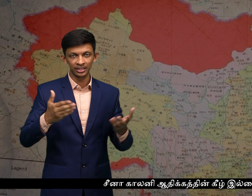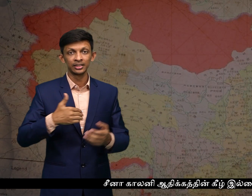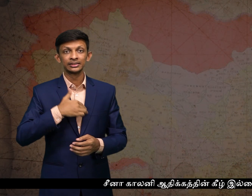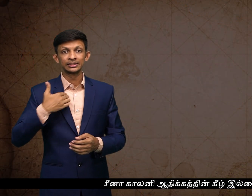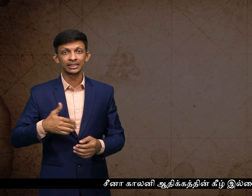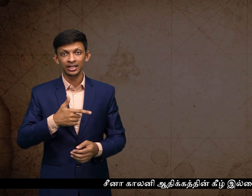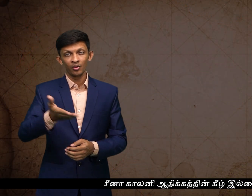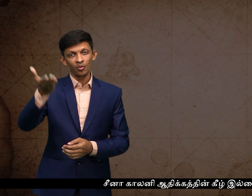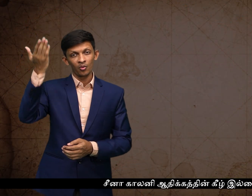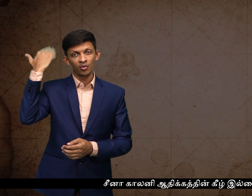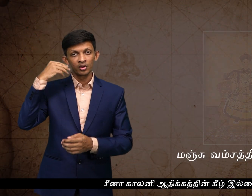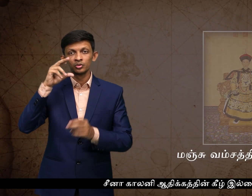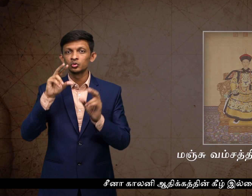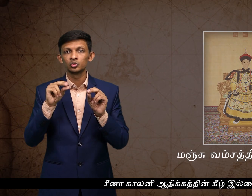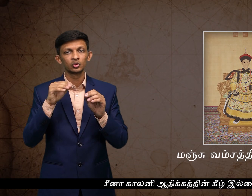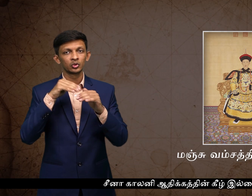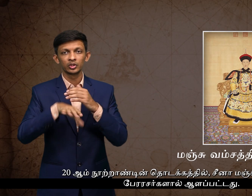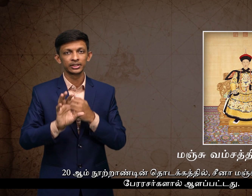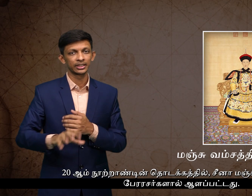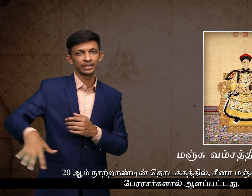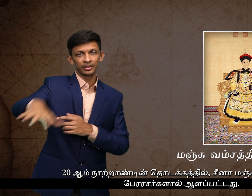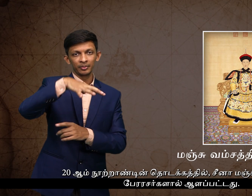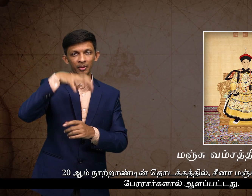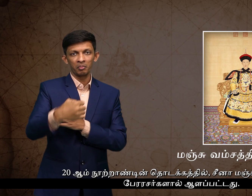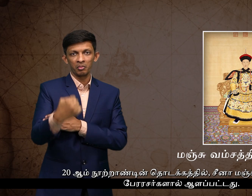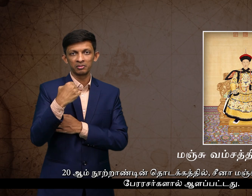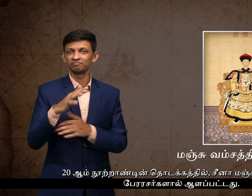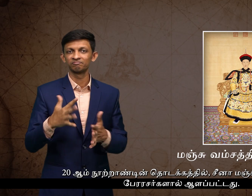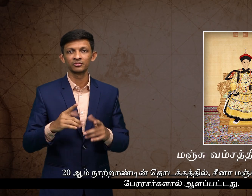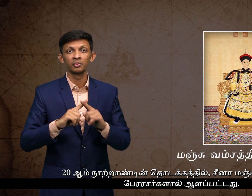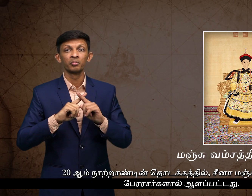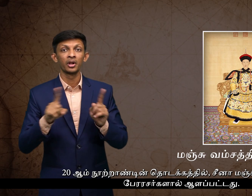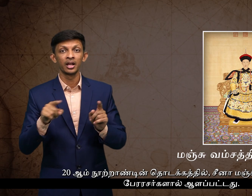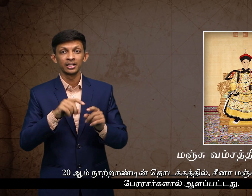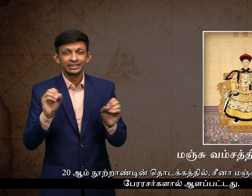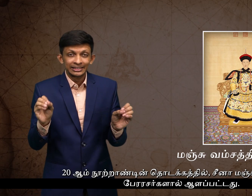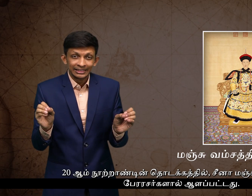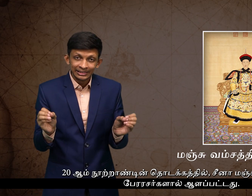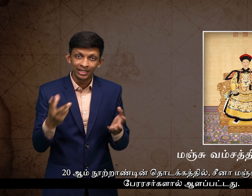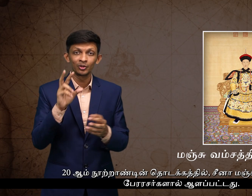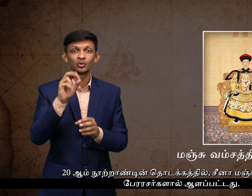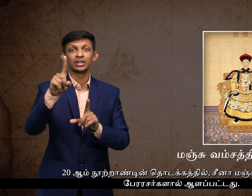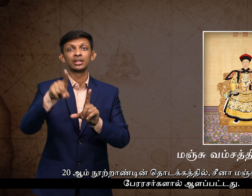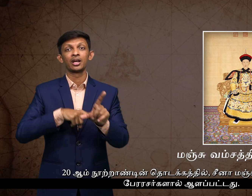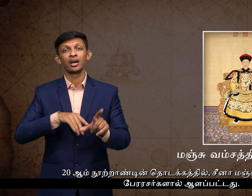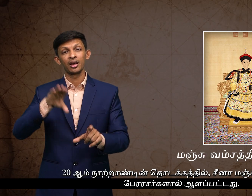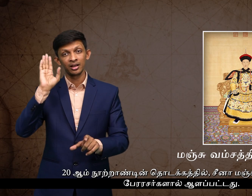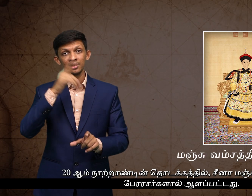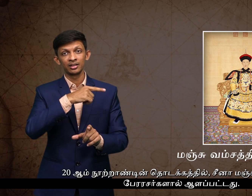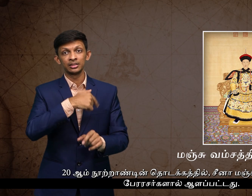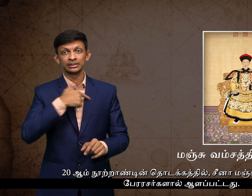சீனா காலனி ஆதிக்கத்தின் கீழ் இல்லை. 20ஆம் நூற்றாண்டின் தொடக்கத்தில் சீனா மஞ்சு